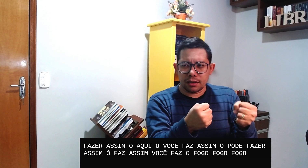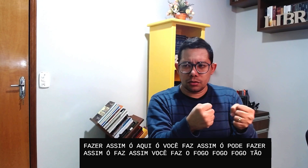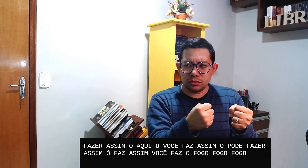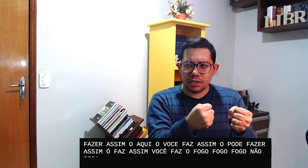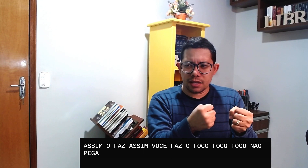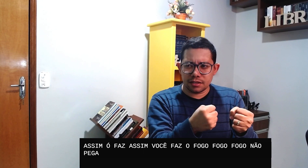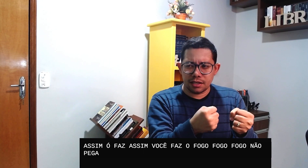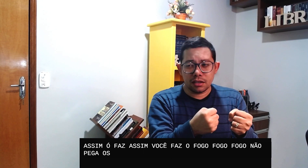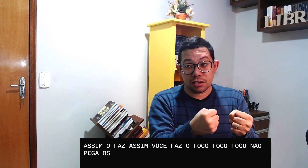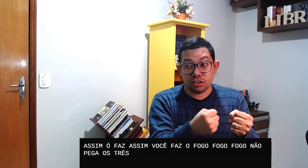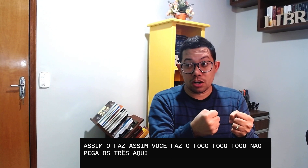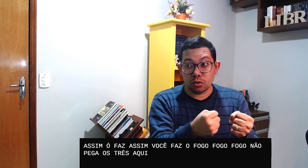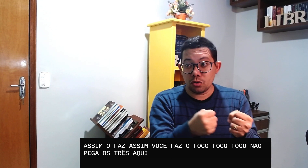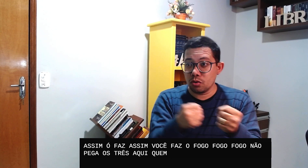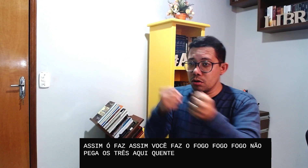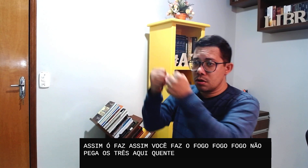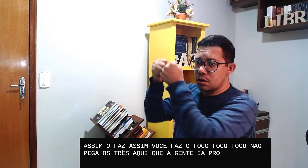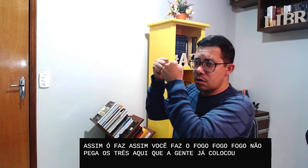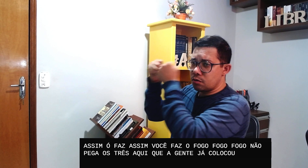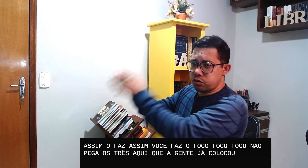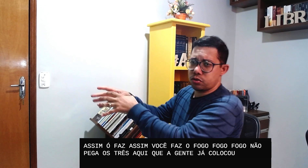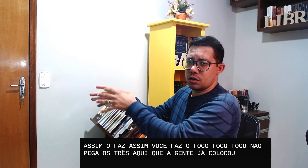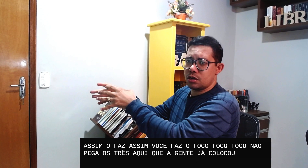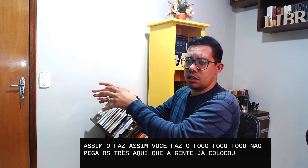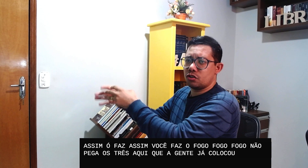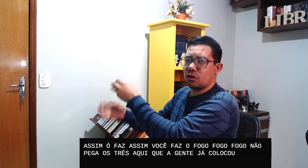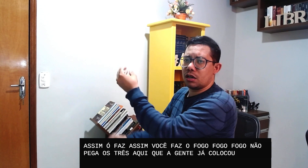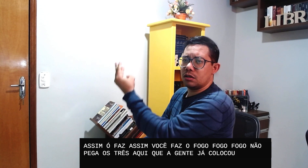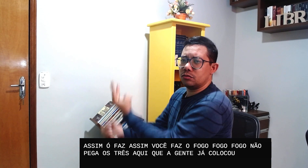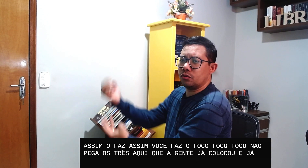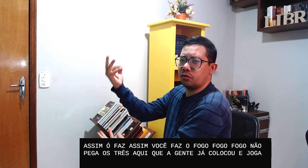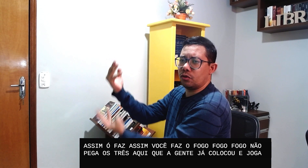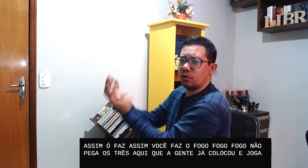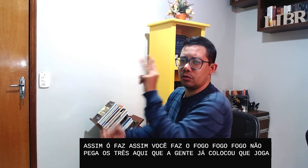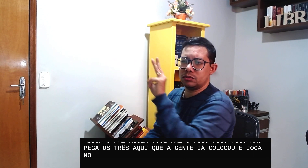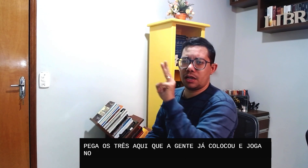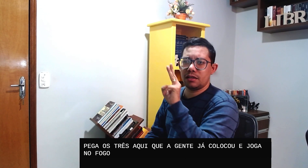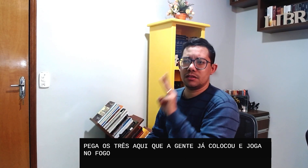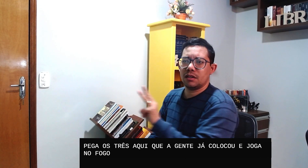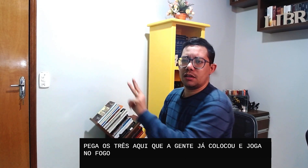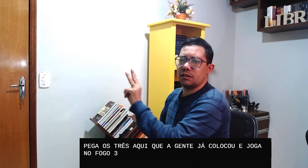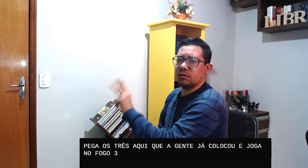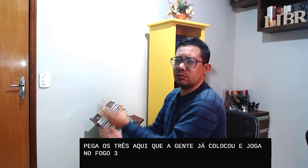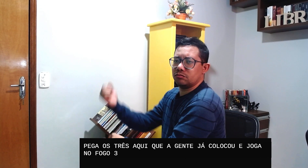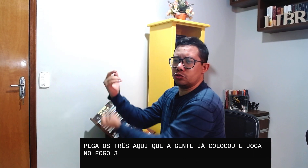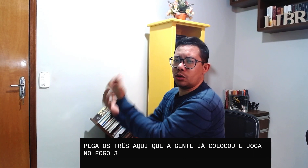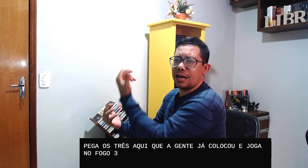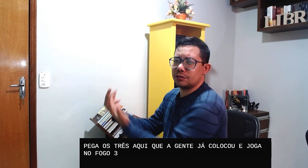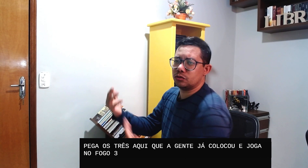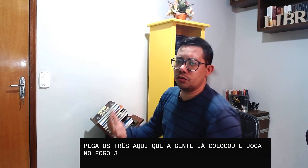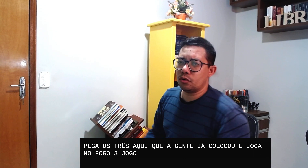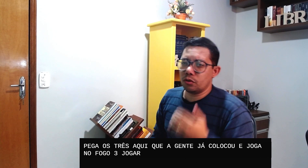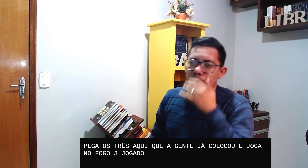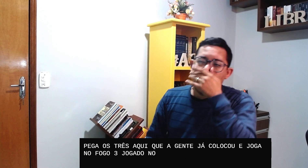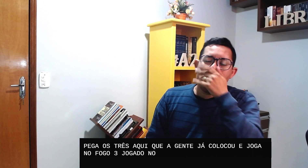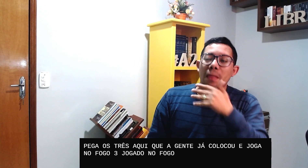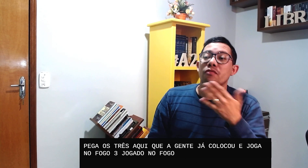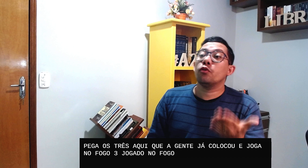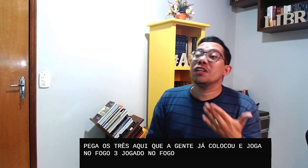os três aqui que a gente já colocou e joga no fogo, ó. Os três jogados no fogo, na